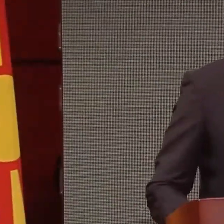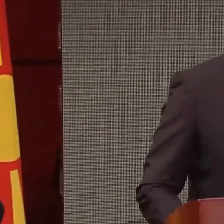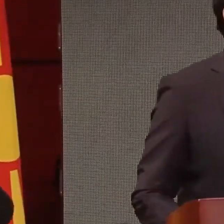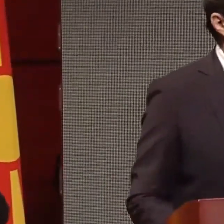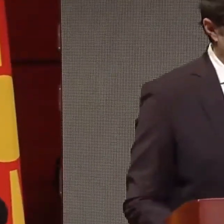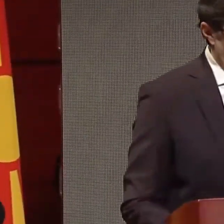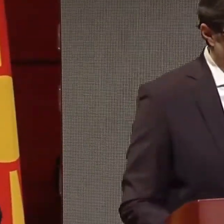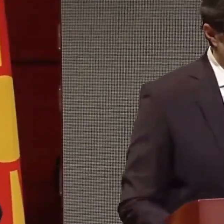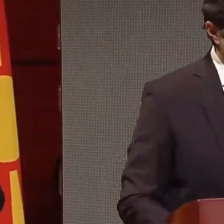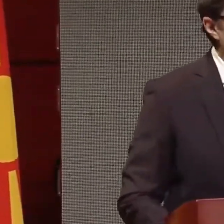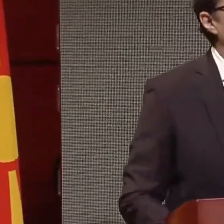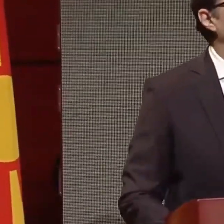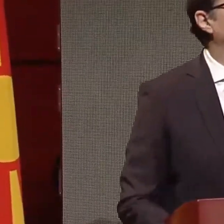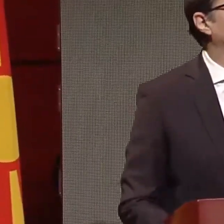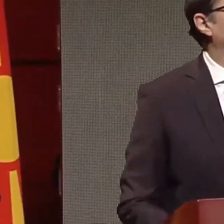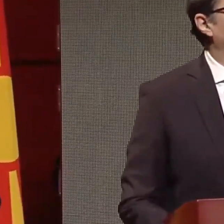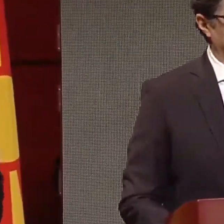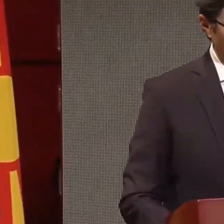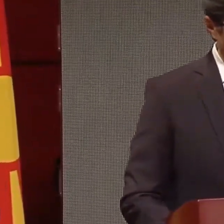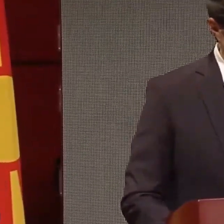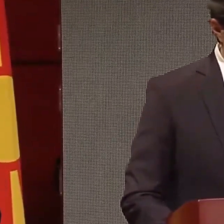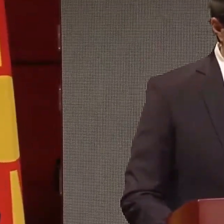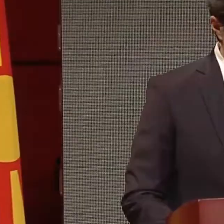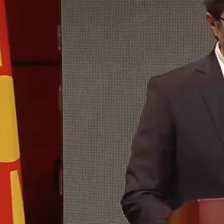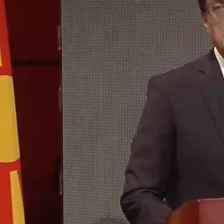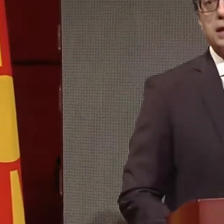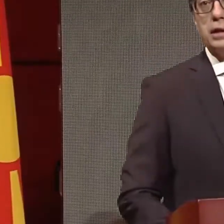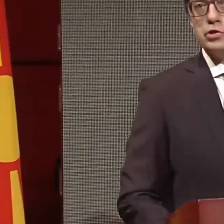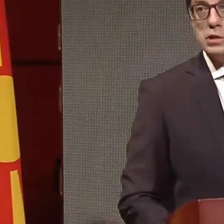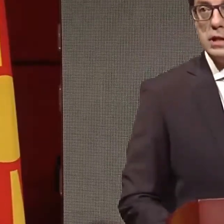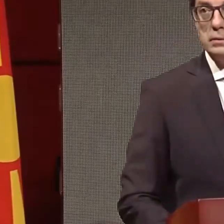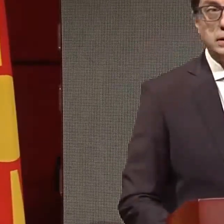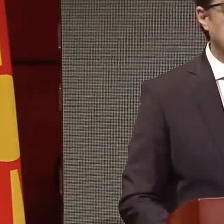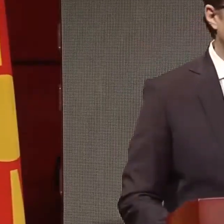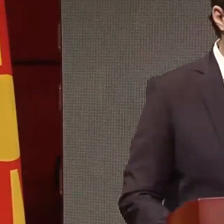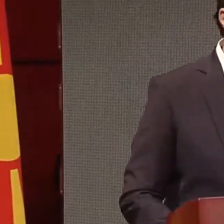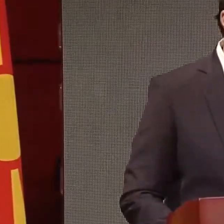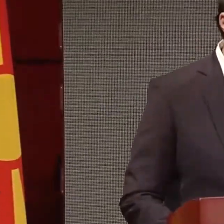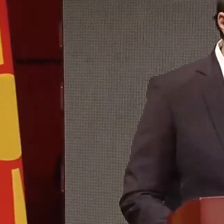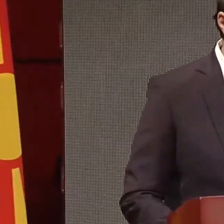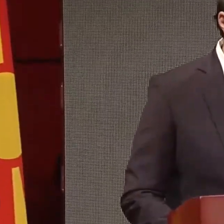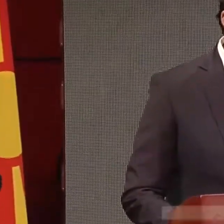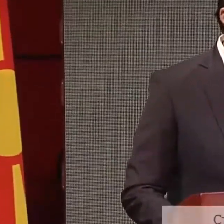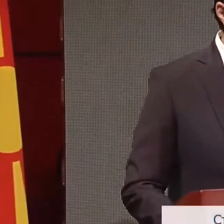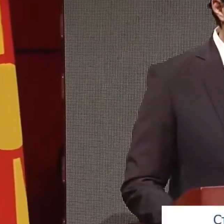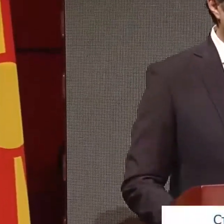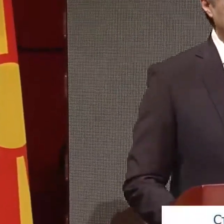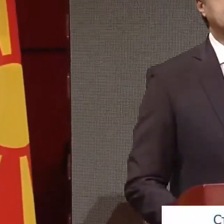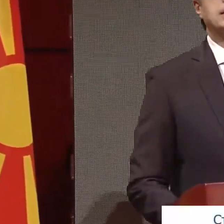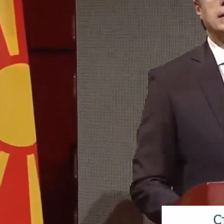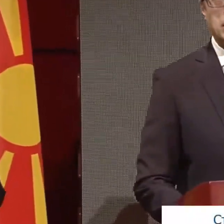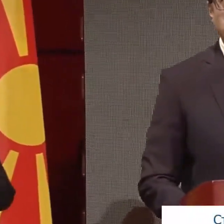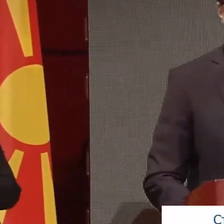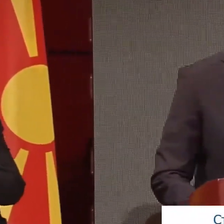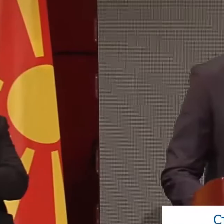Radost je, a istovremeno i golema čest, да се оддаде признание на личности и институции кои ги